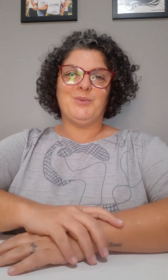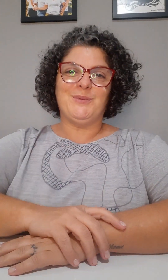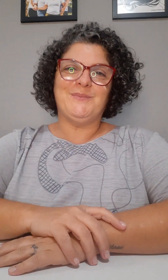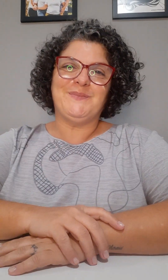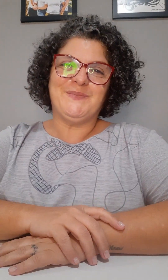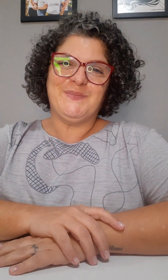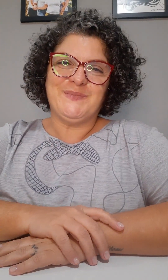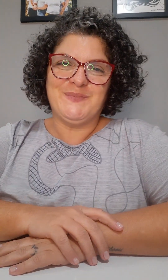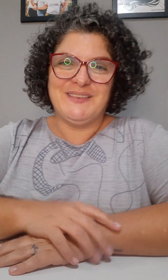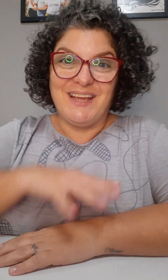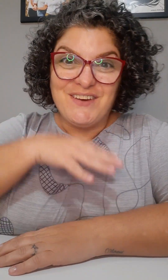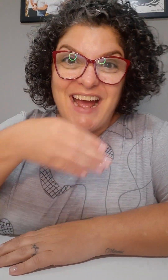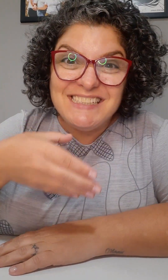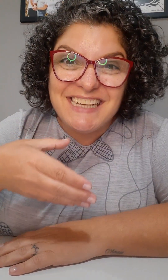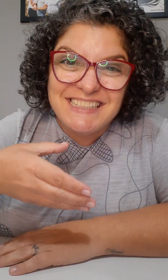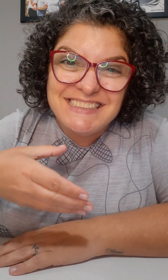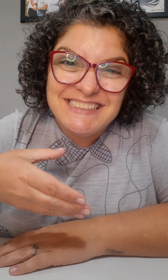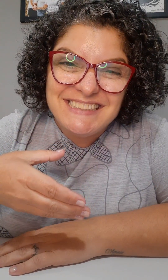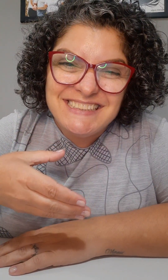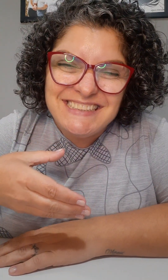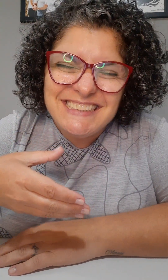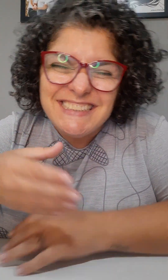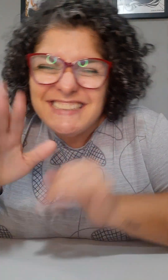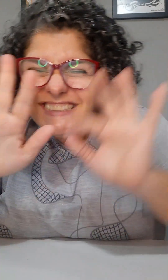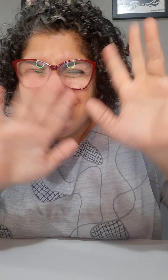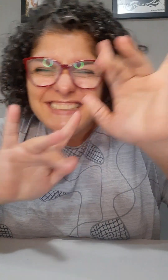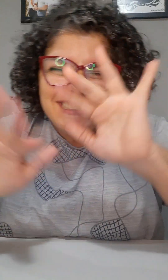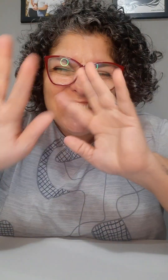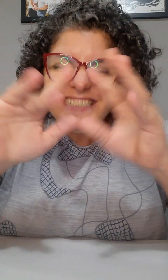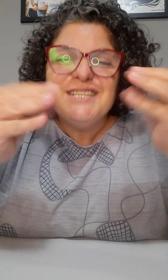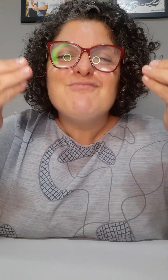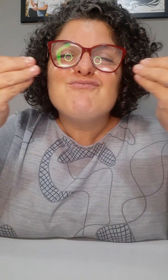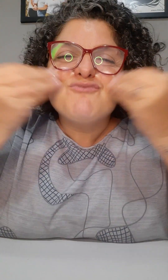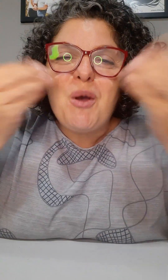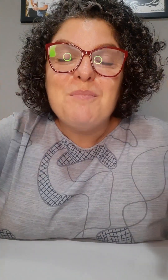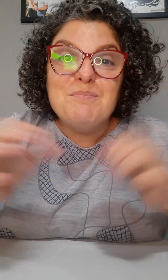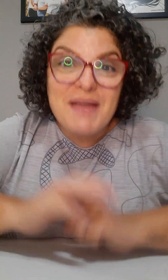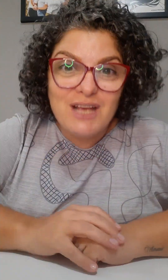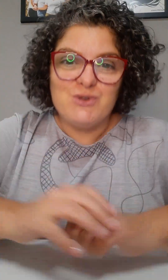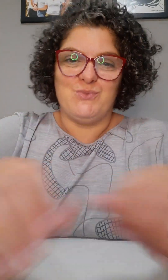Tem coragem? Beijo!